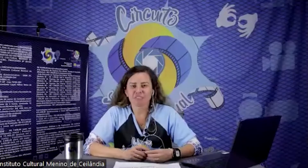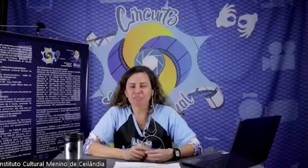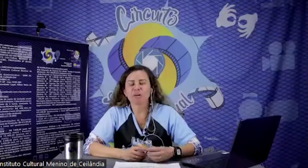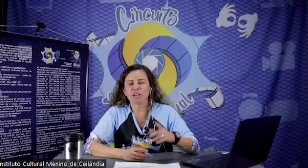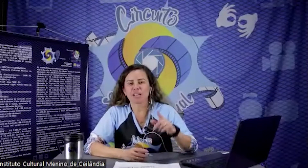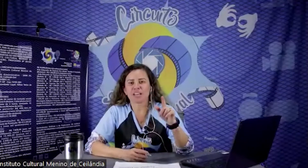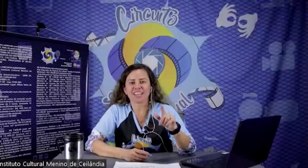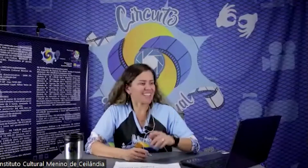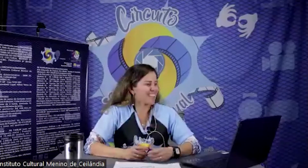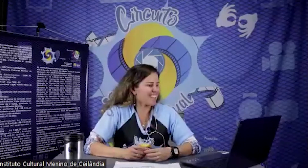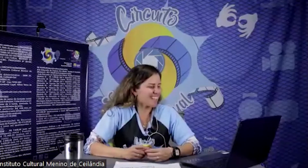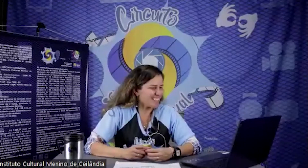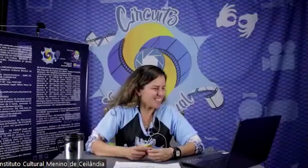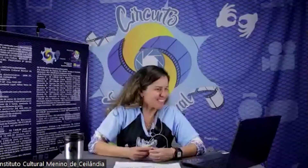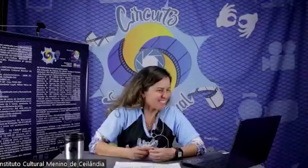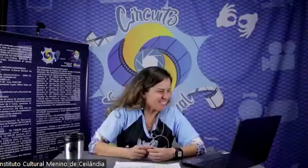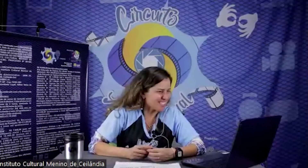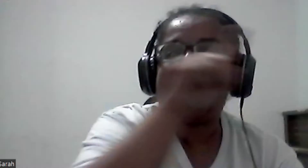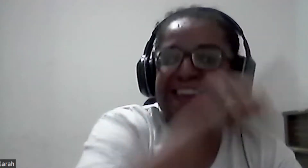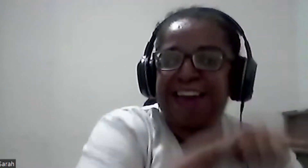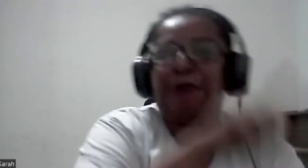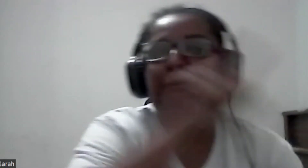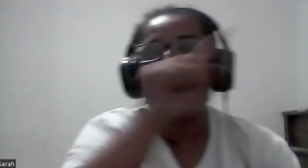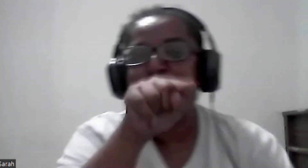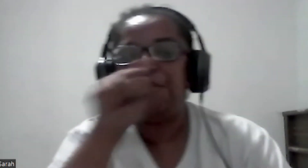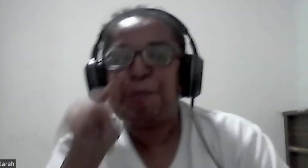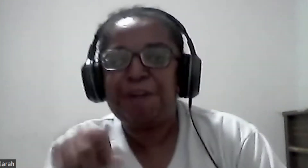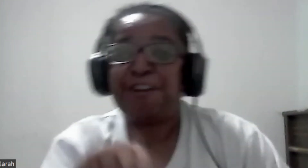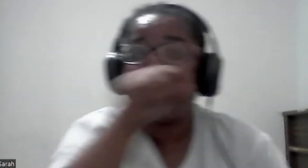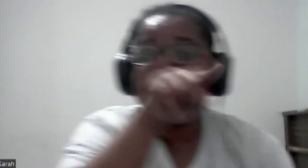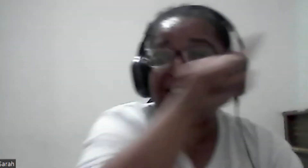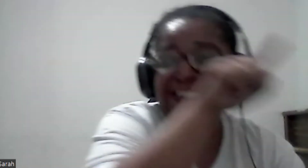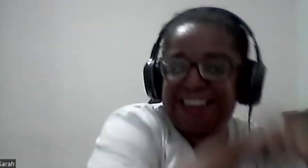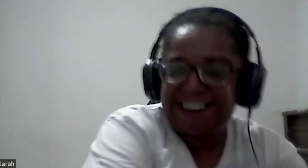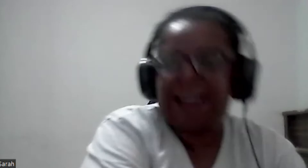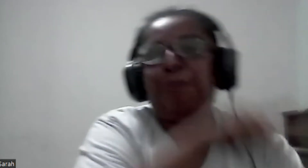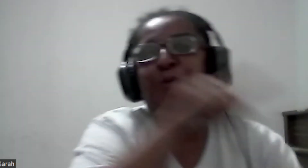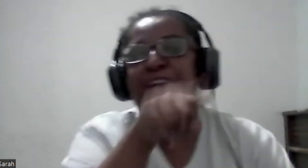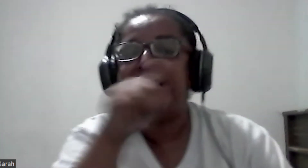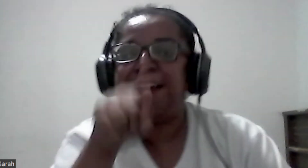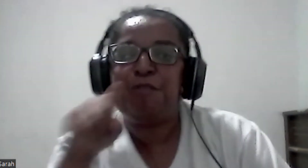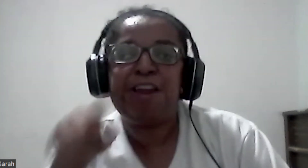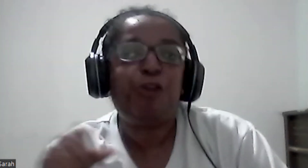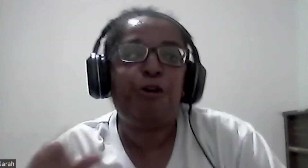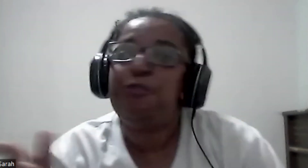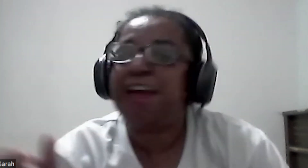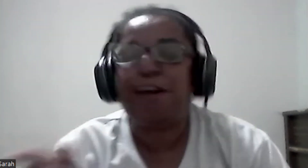Vizinha. Eu Aí, ó. sou de Vizinha. Natal, moro em João Pessoa. Já saí de Natal porque lá não tem todos os